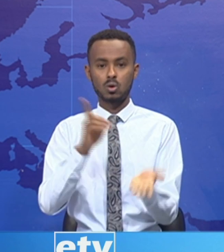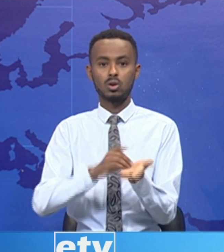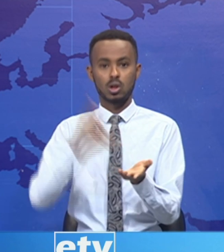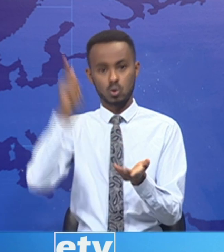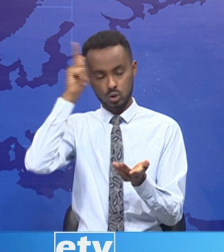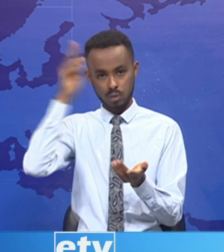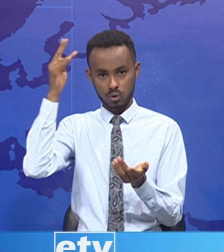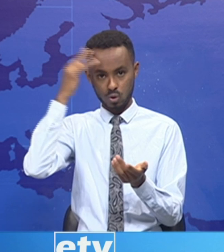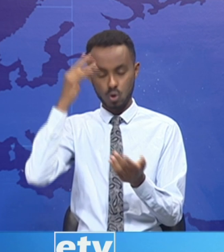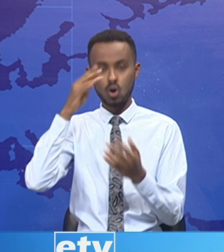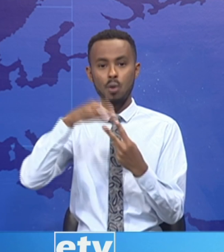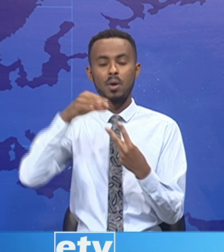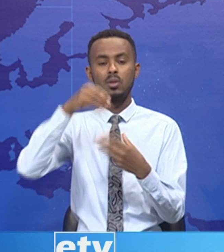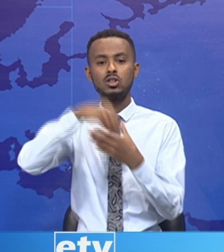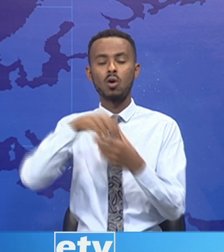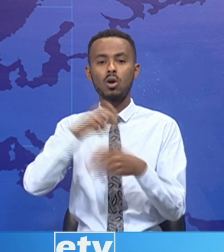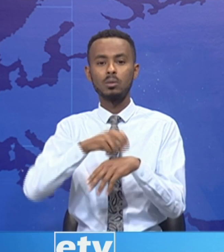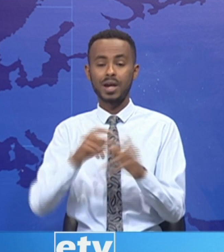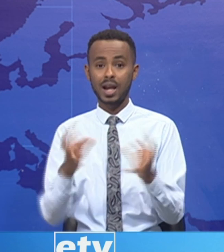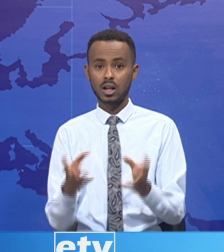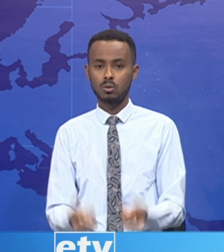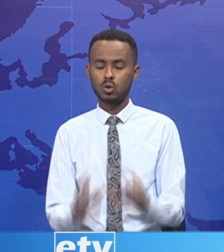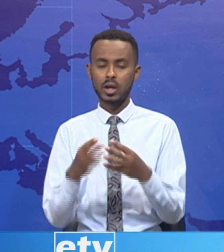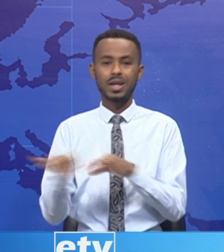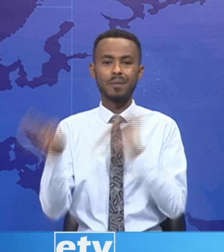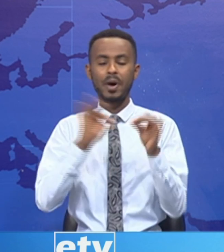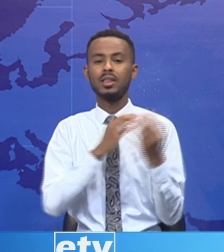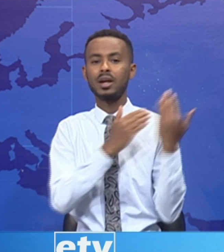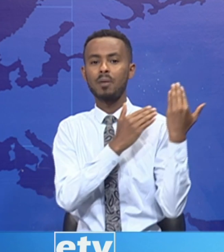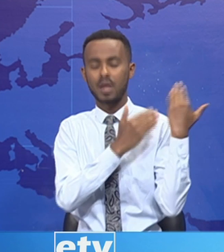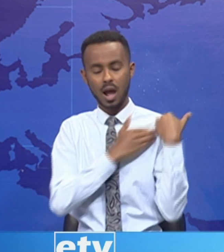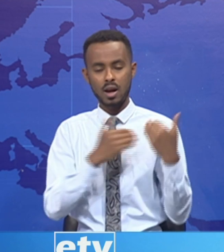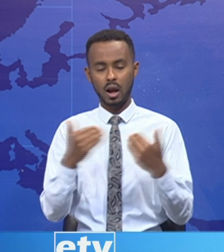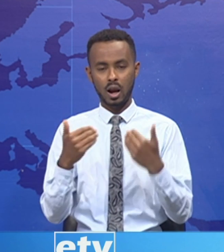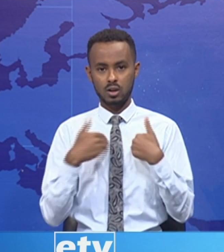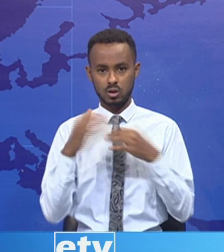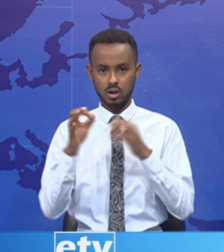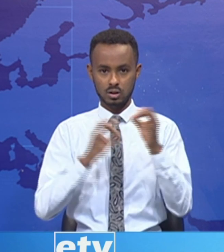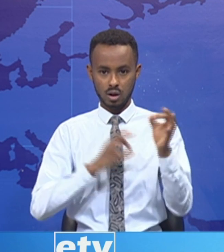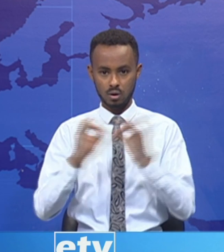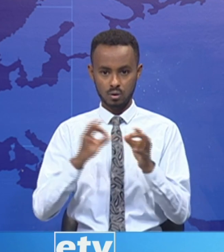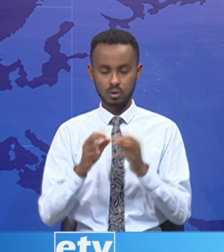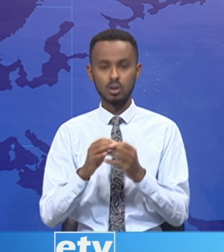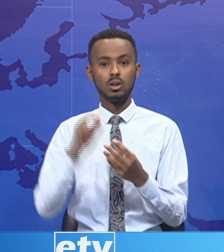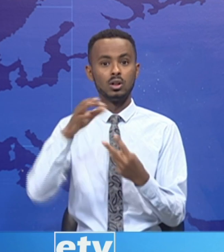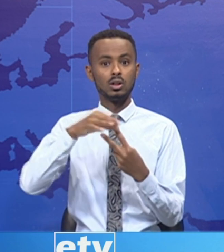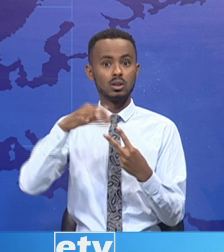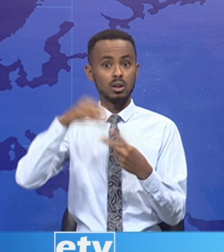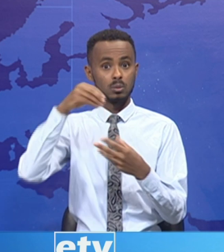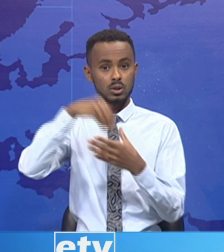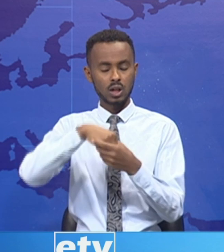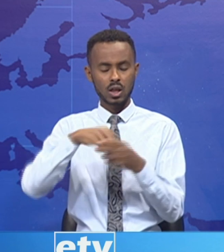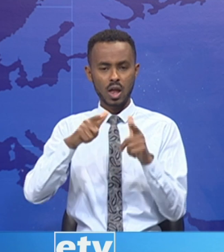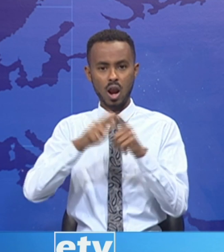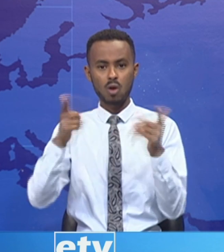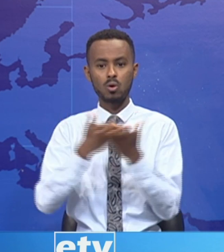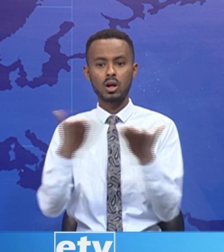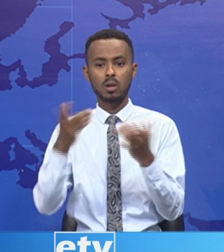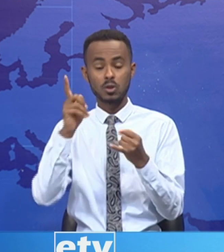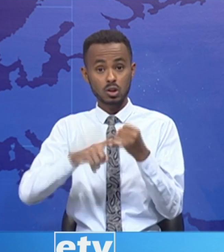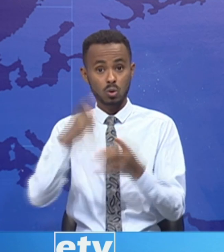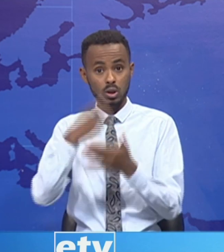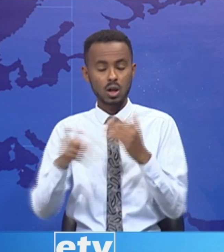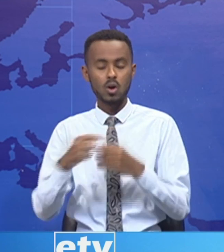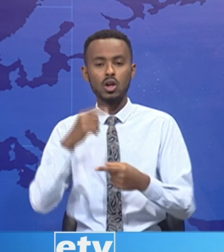ንጉሴ ምትኩ በምርጫ ወቅት መገናኛ ብዙሃን የማይተካ ሚና እንዳላቸው ይገልጻሉ። የምርጫ ትልቁ ነገር የመጨረሻው ውጤት